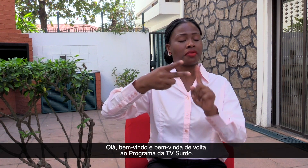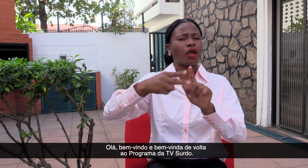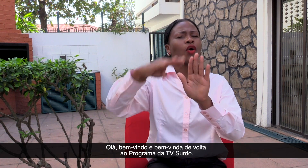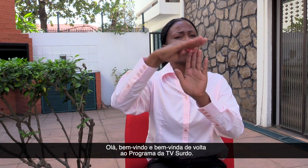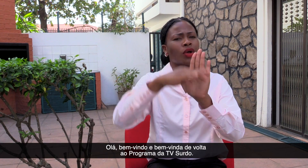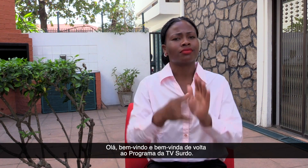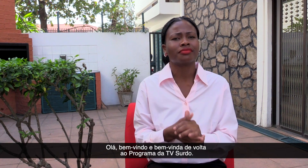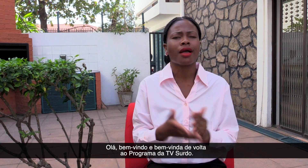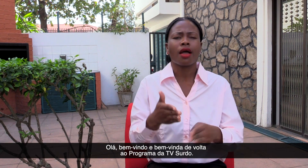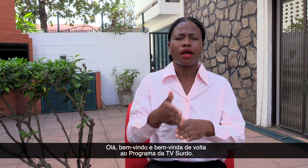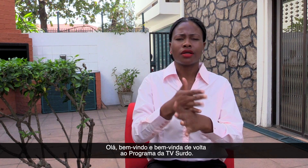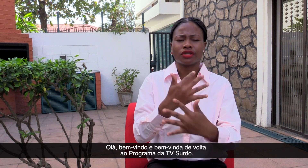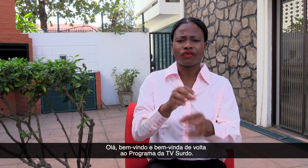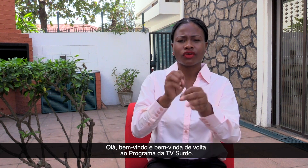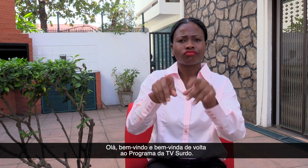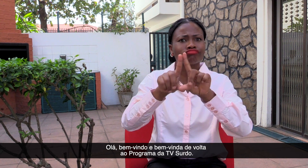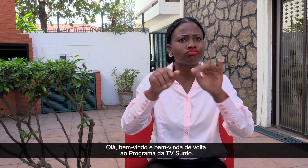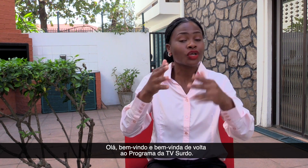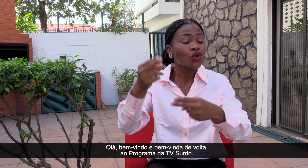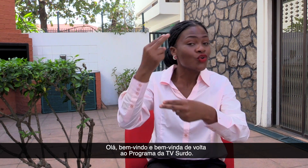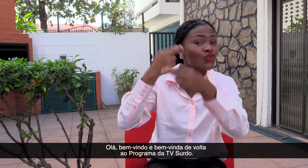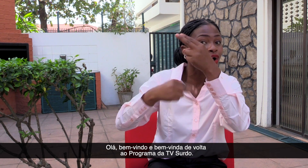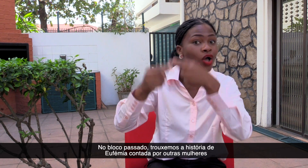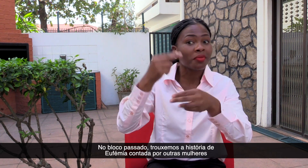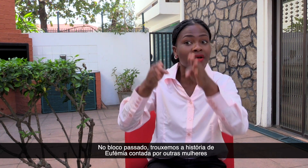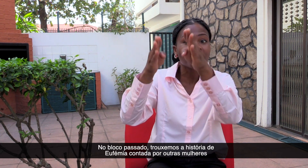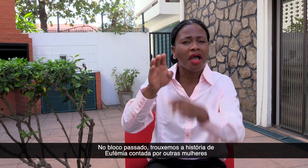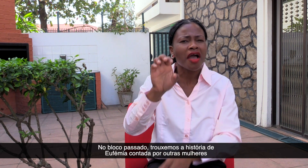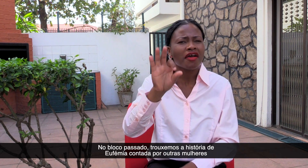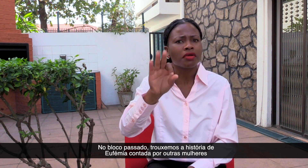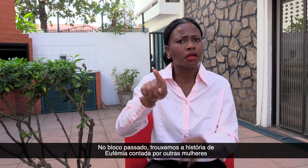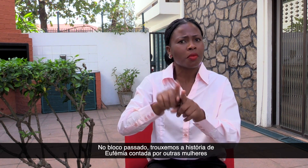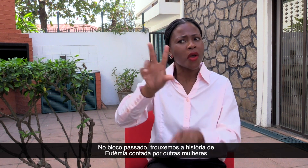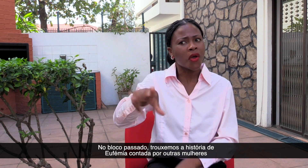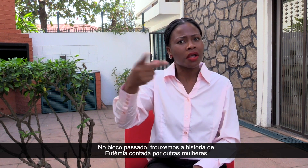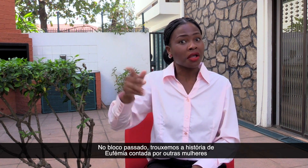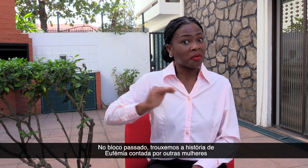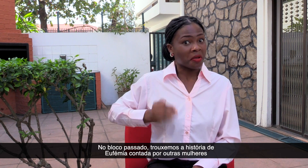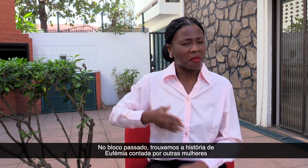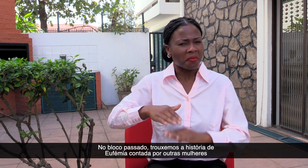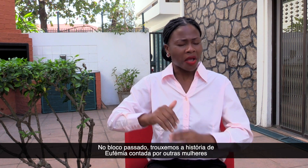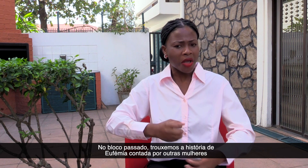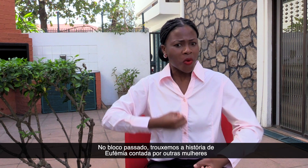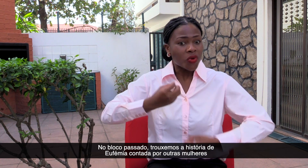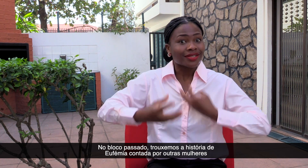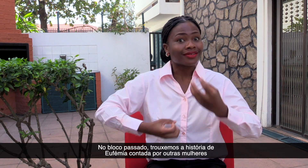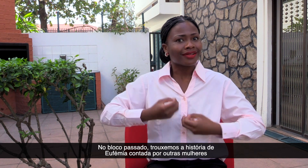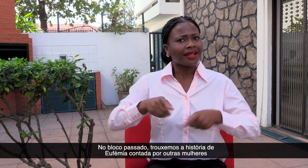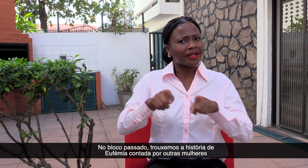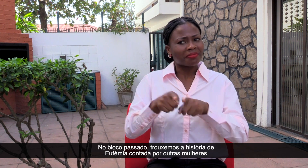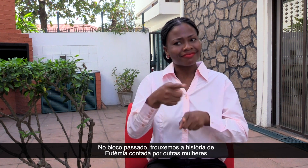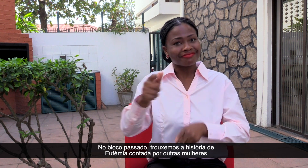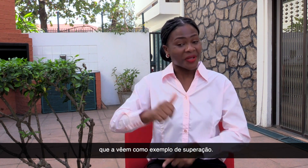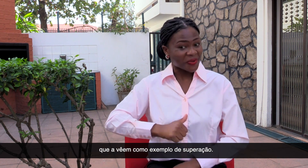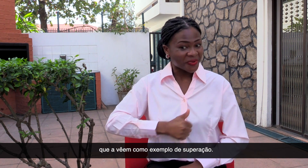Olá, bem-vindo e bem-vinda de volta ao programa da TV Surdo. No bloco passado, trouxemos a história da Eufêmia, contada por